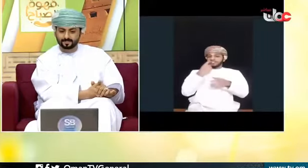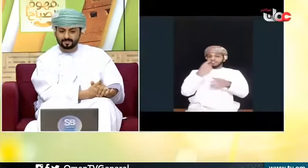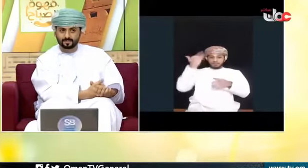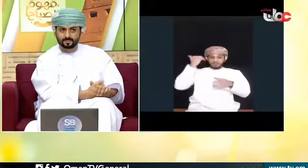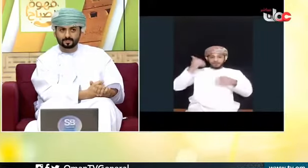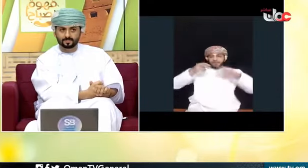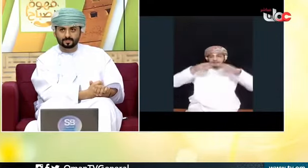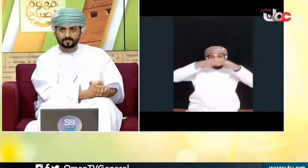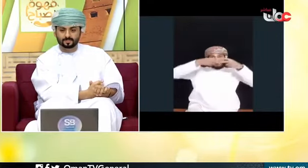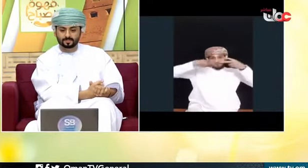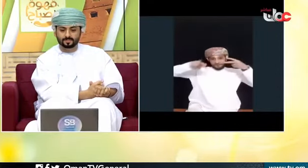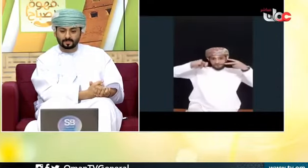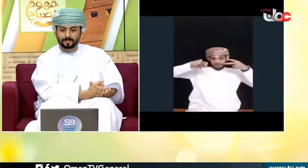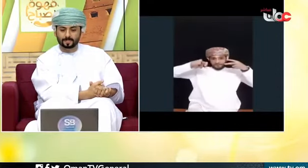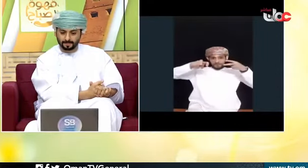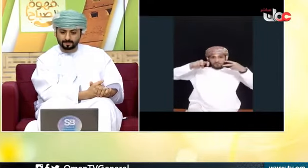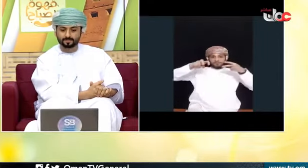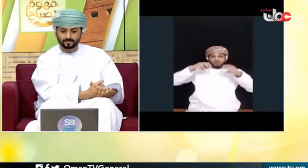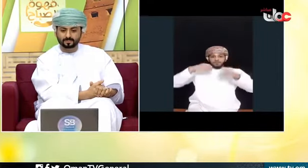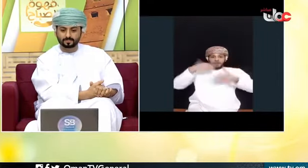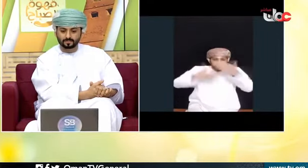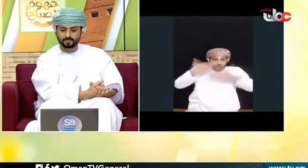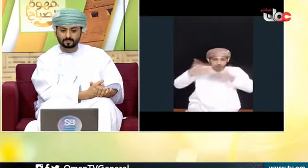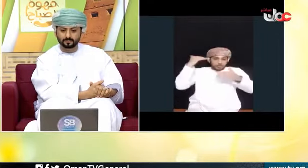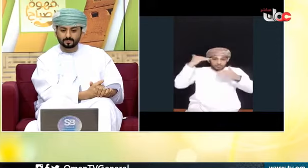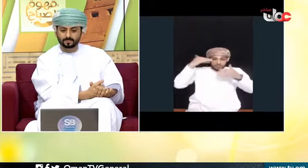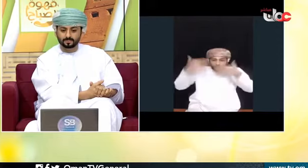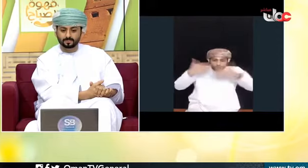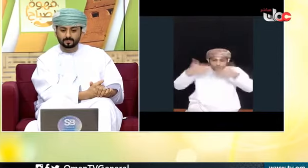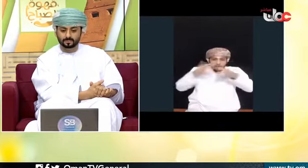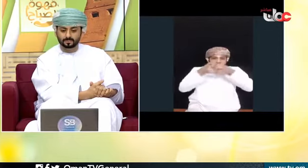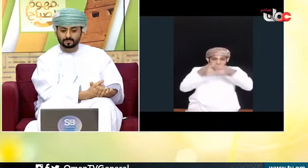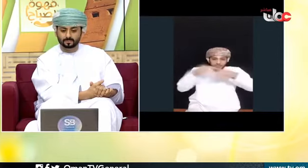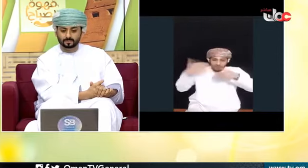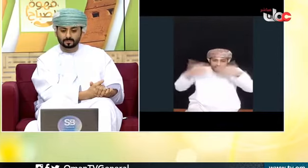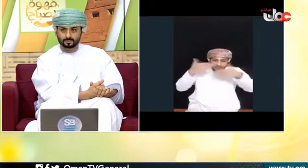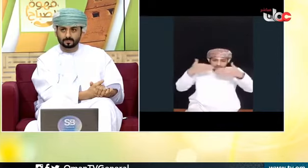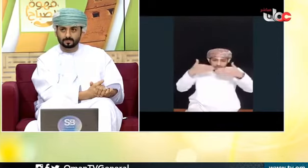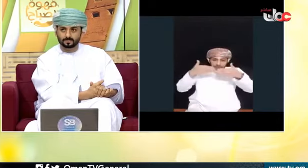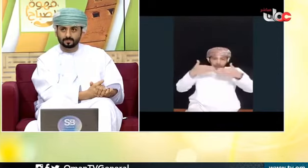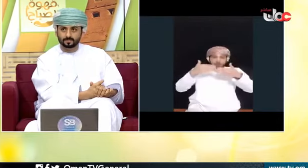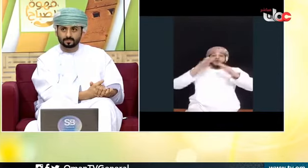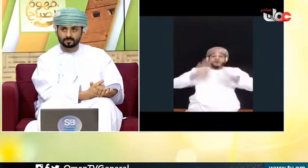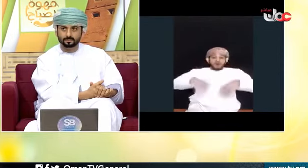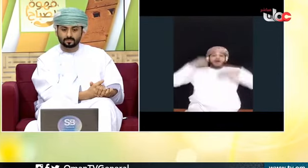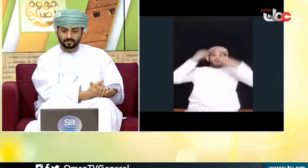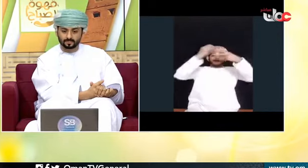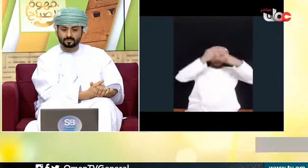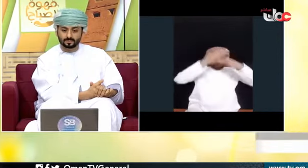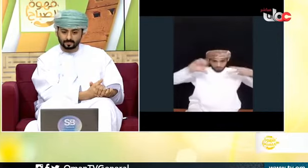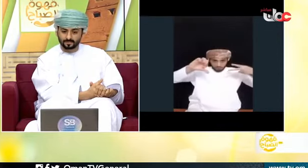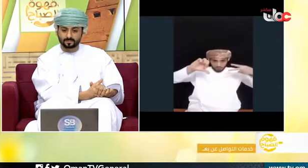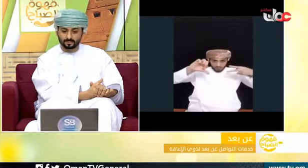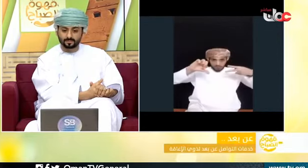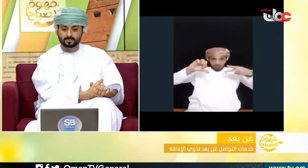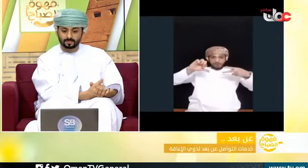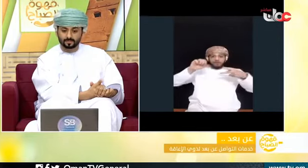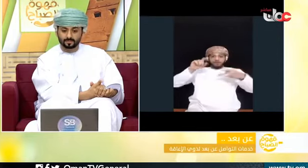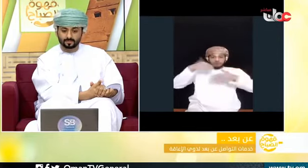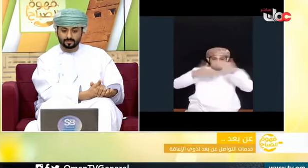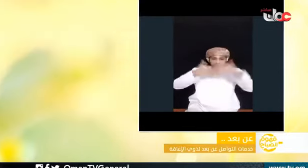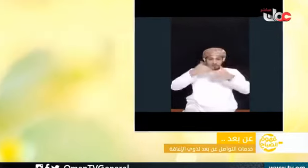نعم، هي بدأت في من خلال 2018 إنشأت هذه الشركة الجديدة، والحمد لله من